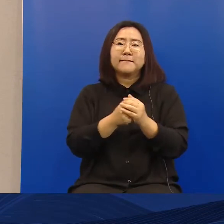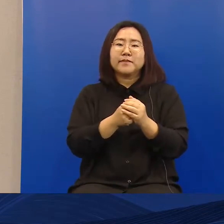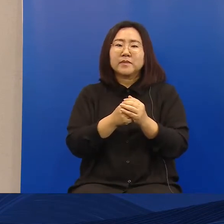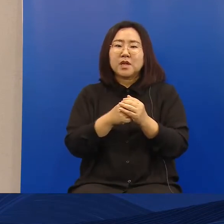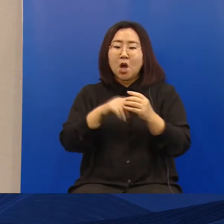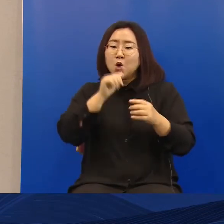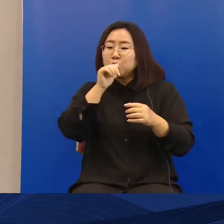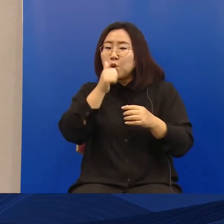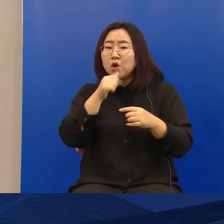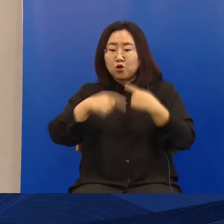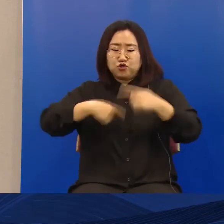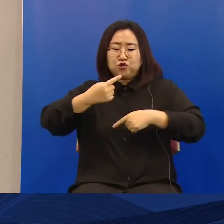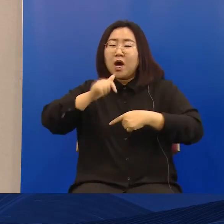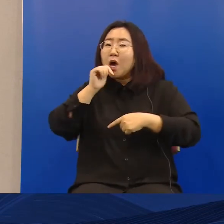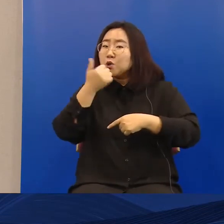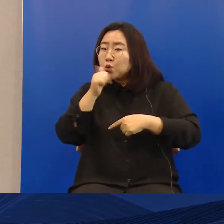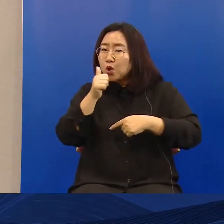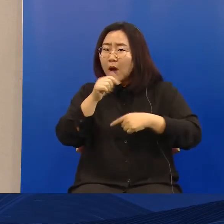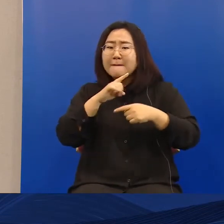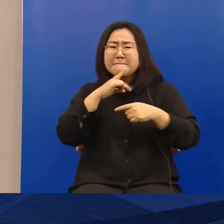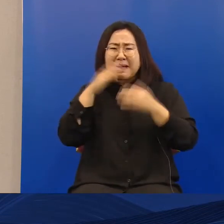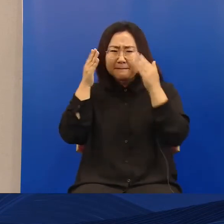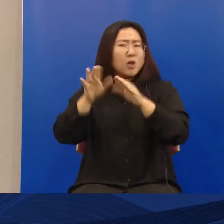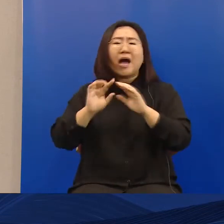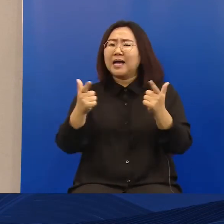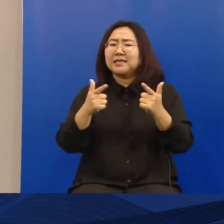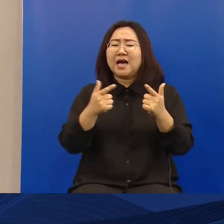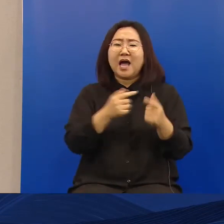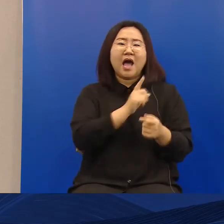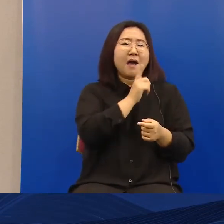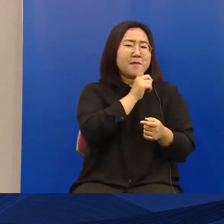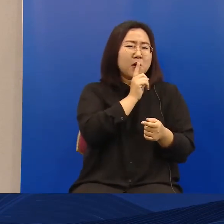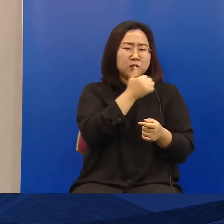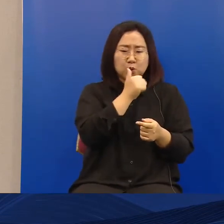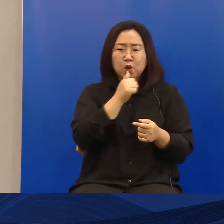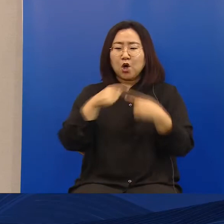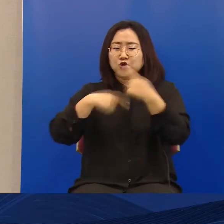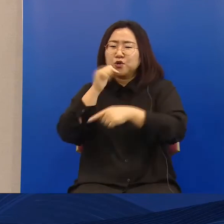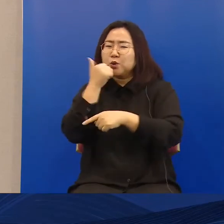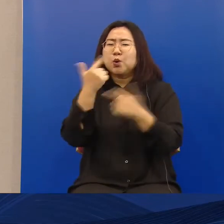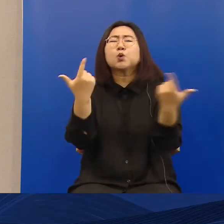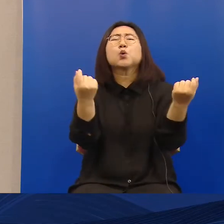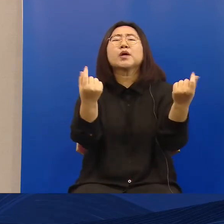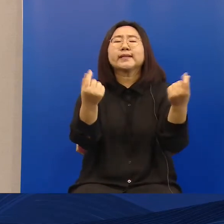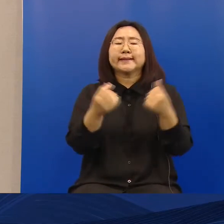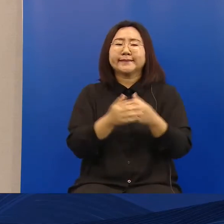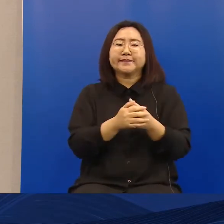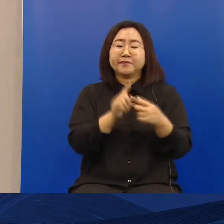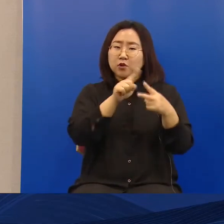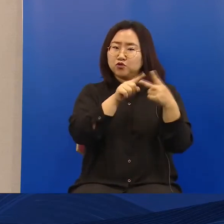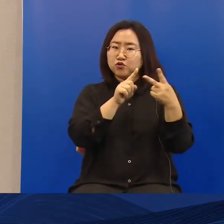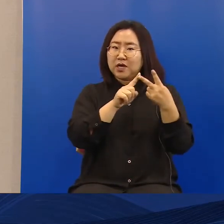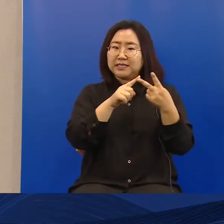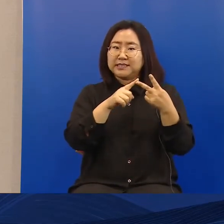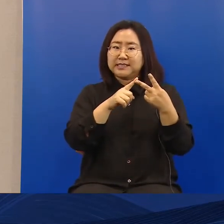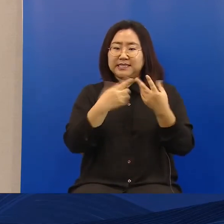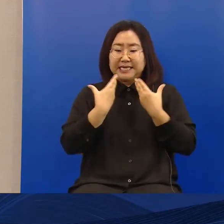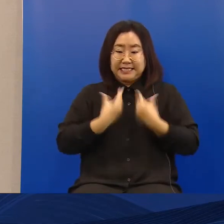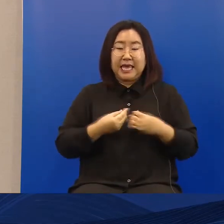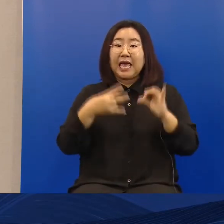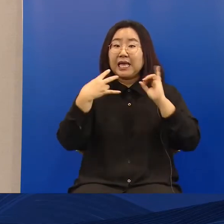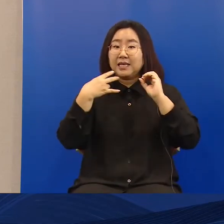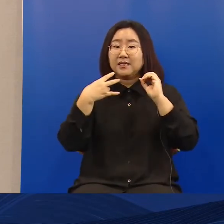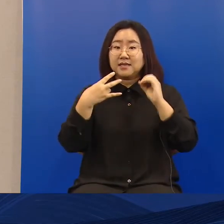별도의 기준이 있는 게 아니에요. 하나의 기준이 다 적용이 됩니다. 오늘 시간이 짧지만은요. 제가 2가지 예를